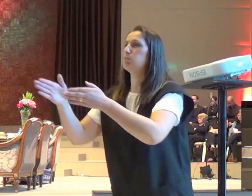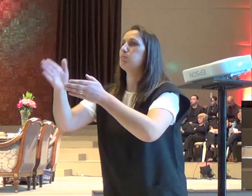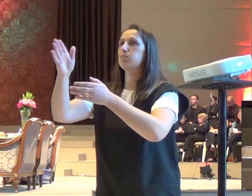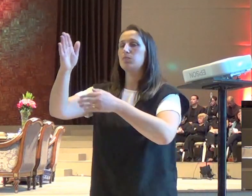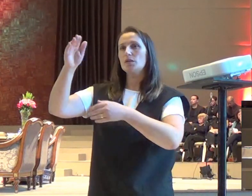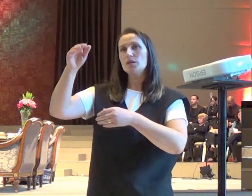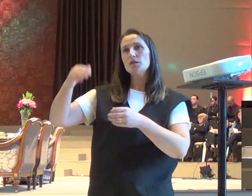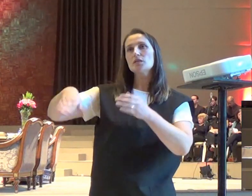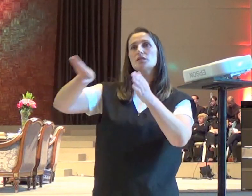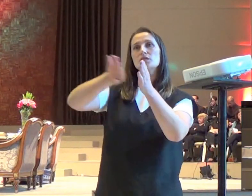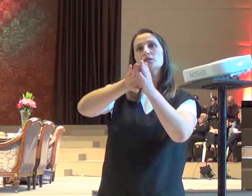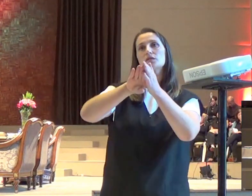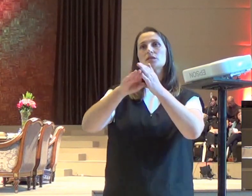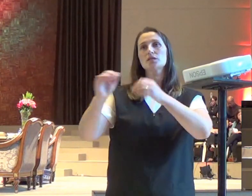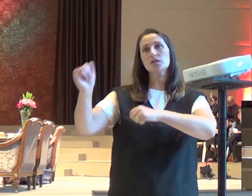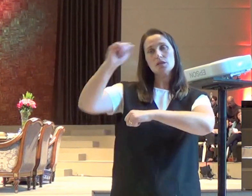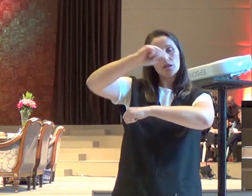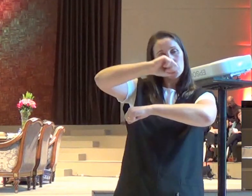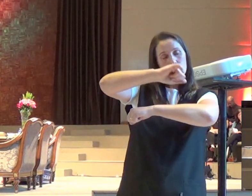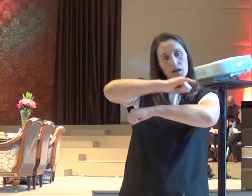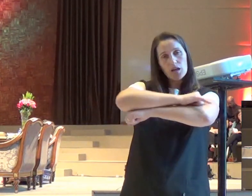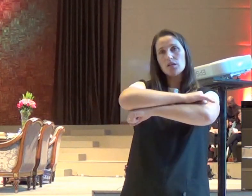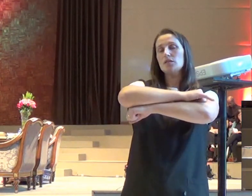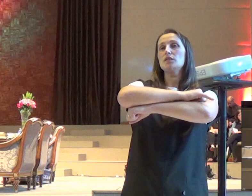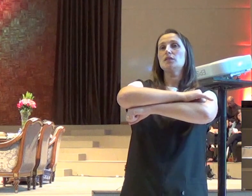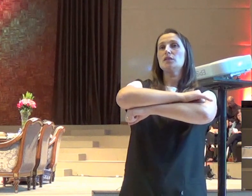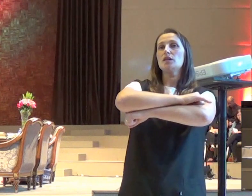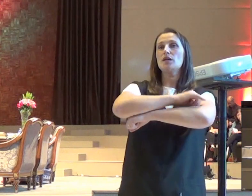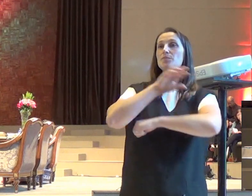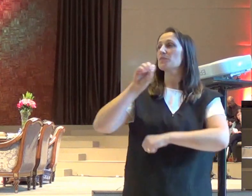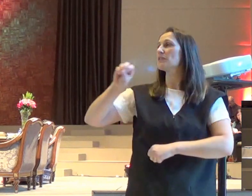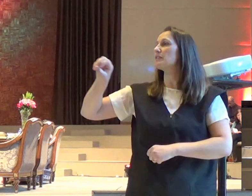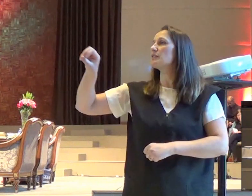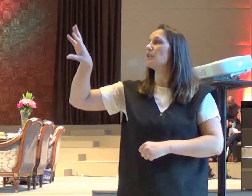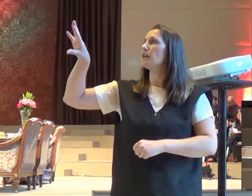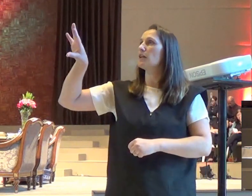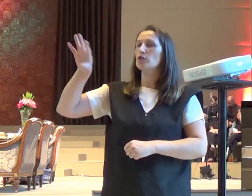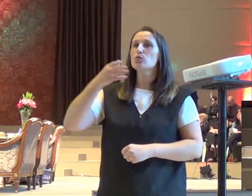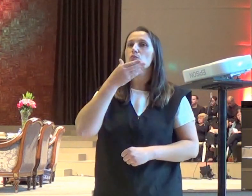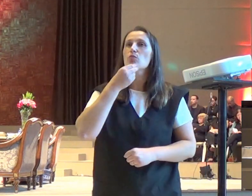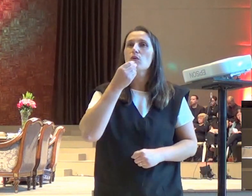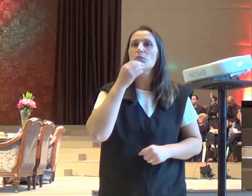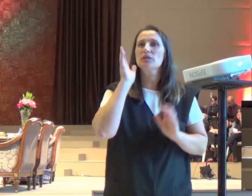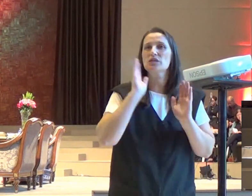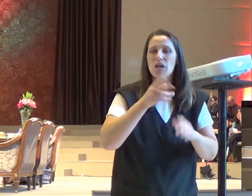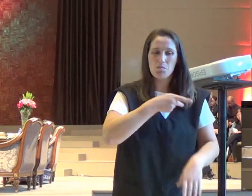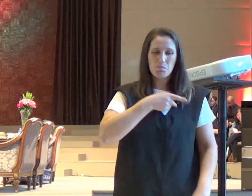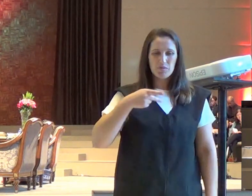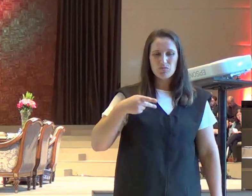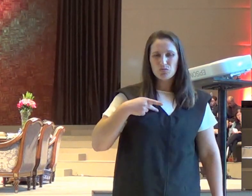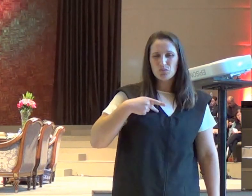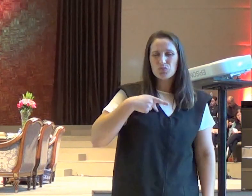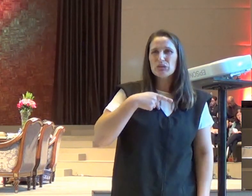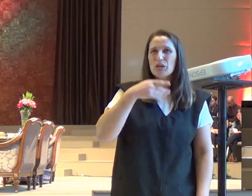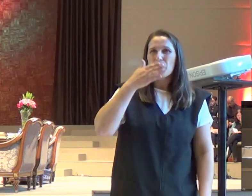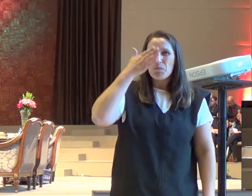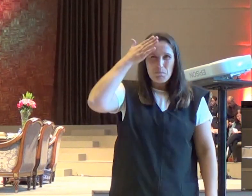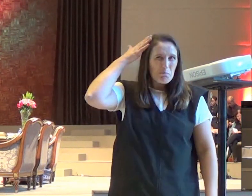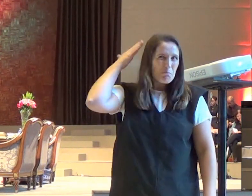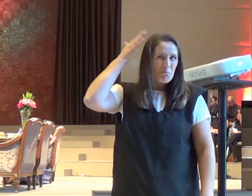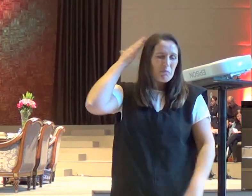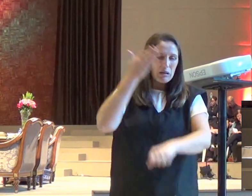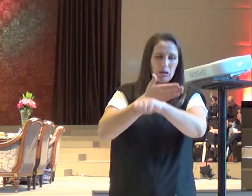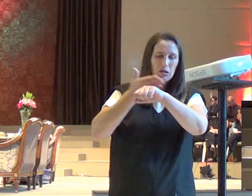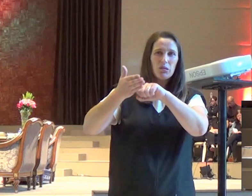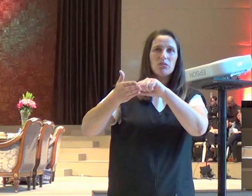uma viagem para chegar ao aeroporto, e a hora que eu fui saindo, um senhor já, pastor de cabelinho branco, ele foi, segurou no meu braço, disse,